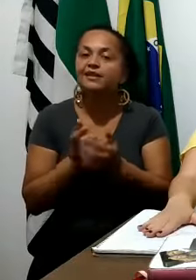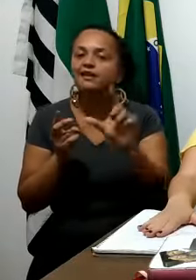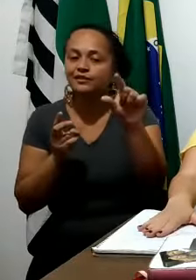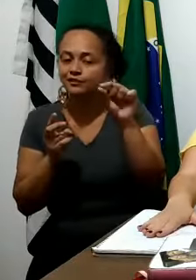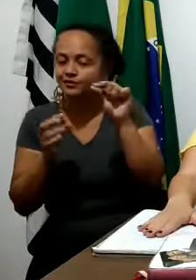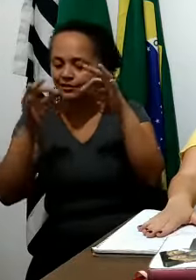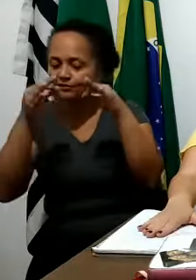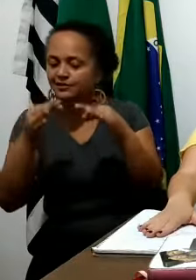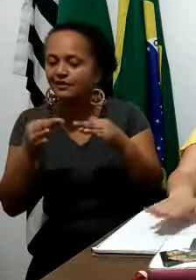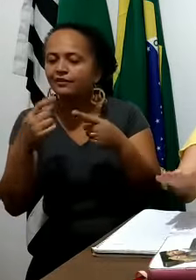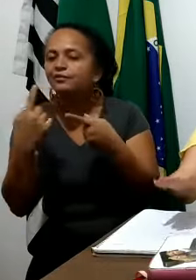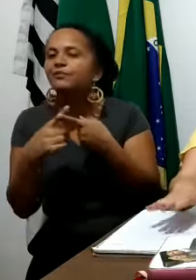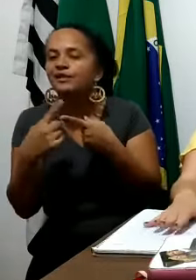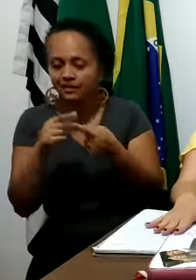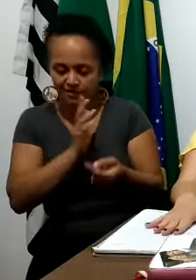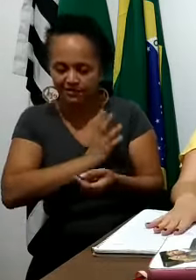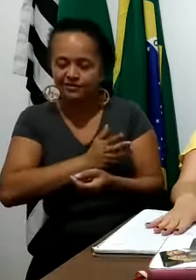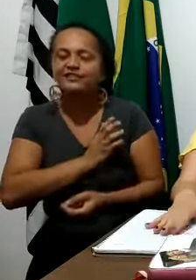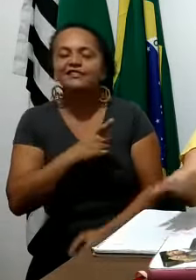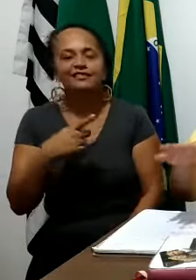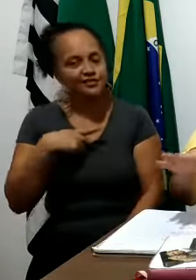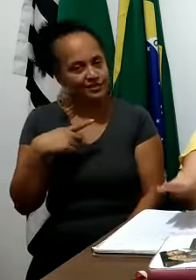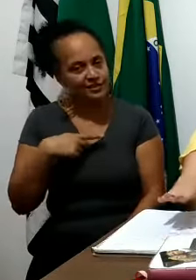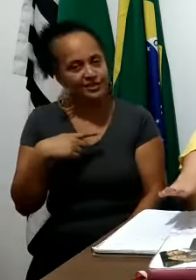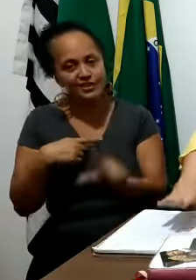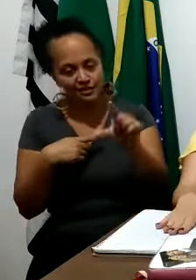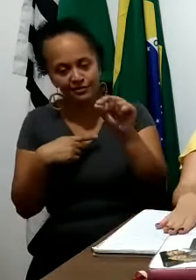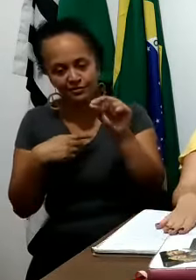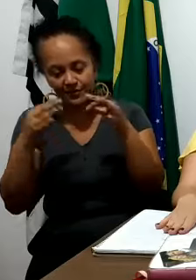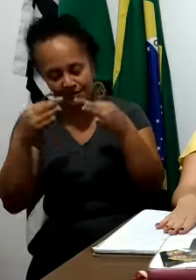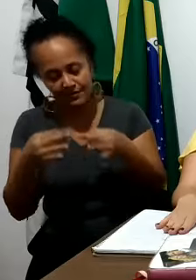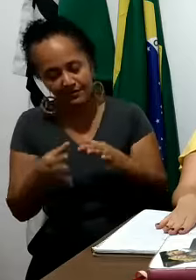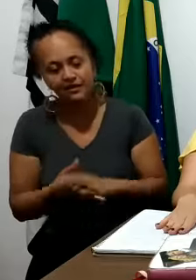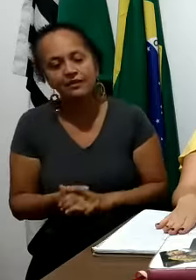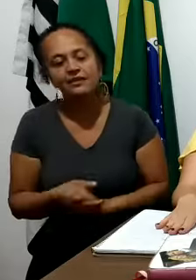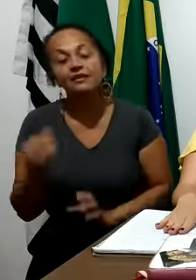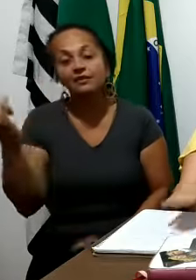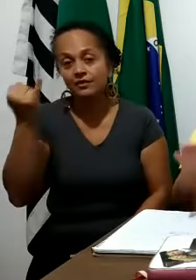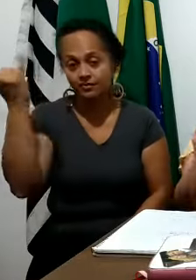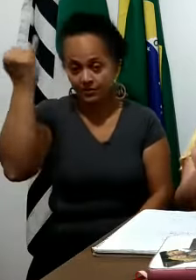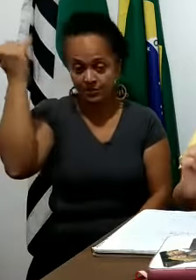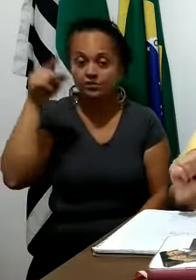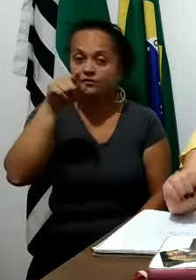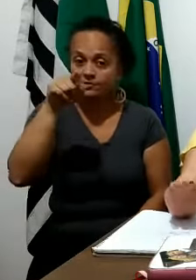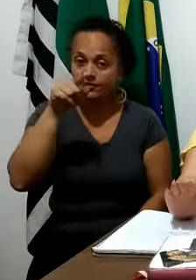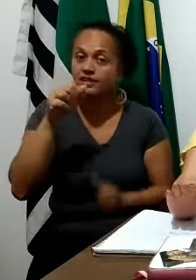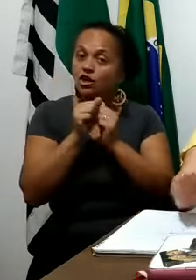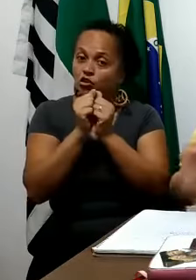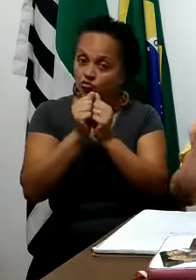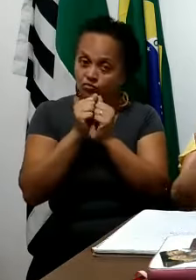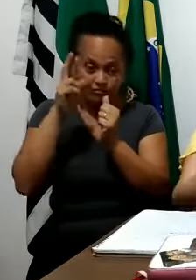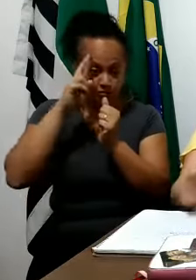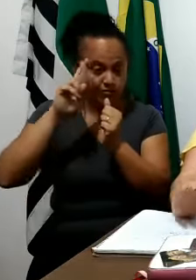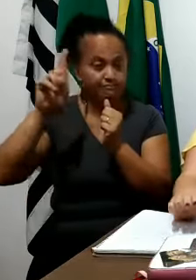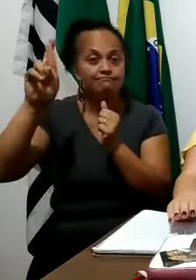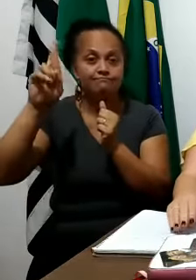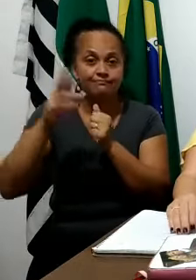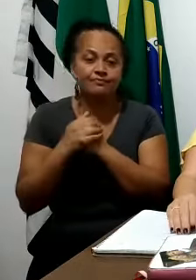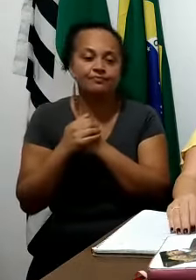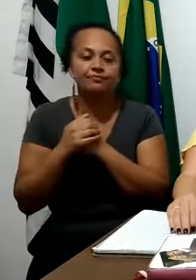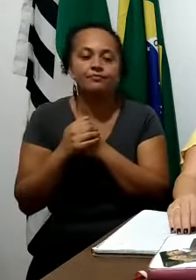tinha coisas boas. Essa é a importância de você se relacionar com o Senhor, né? Para que Ele possa